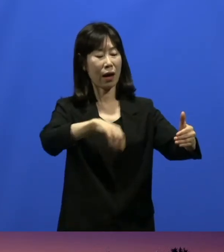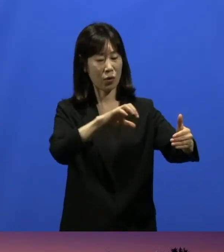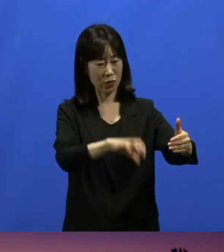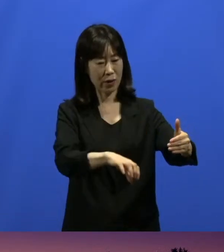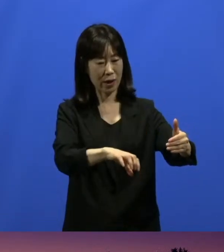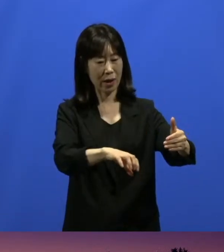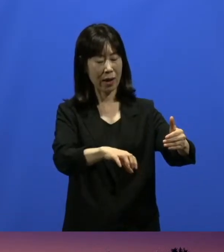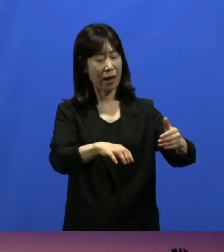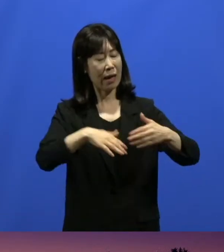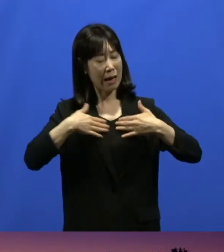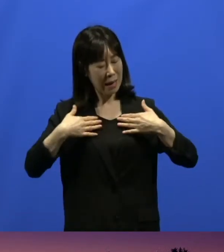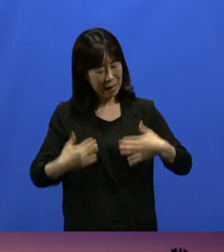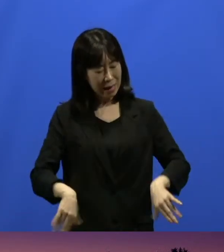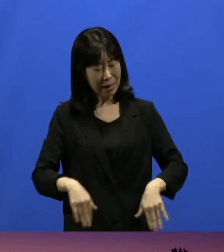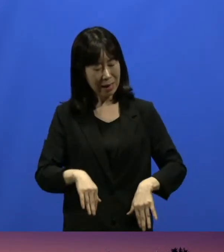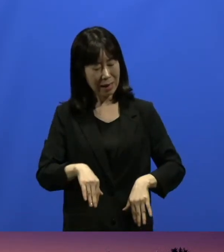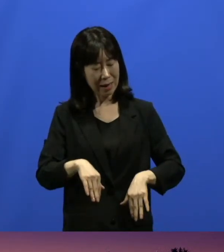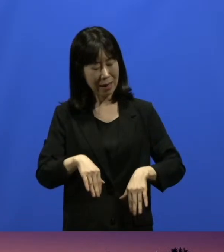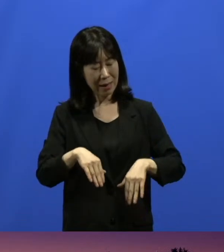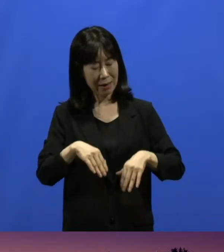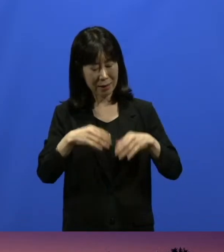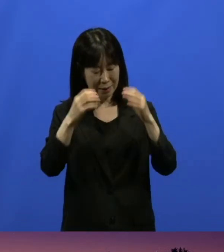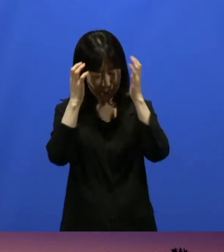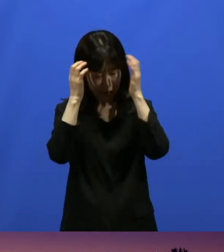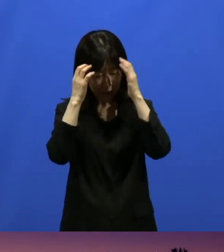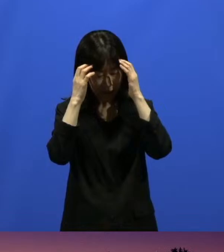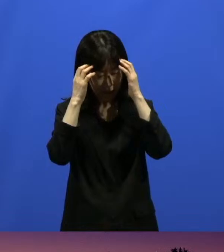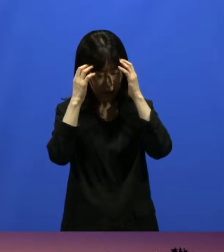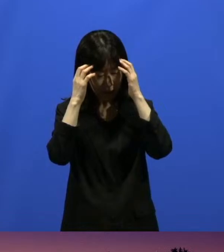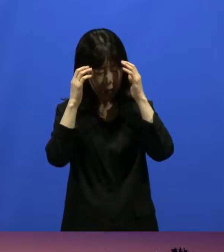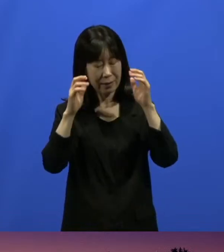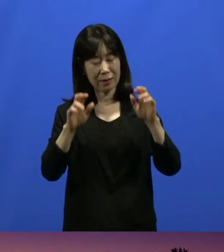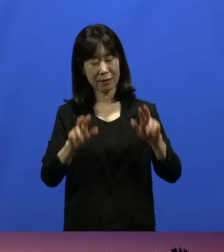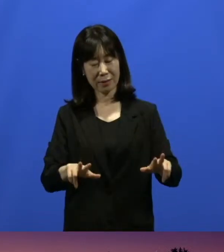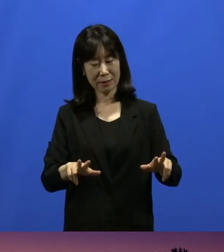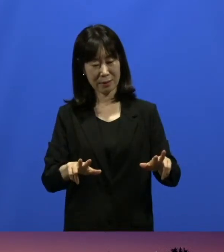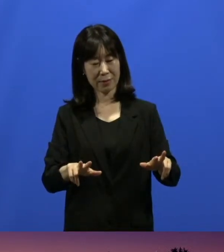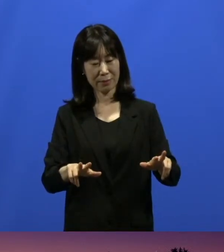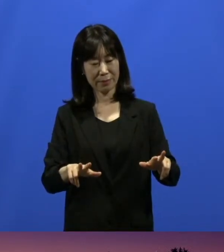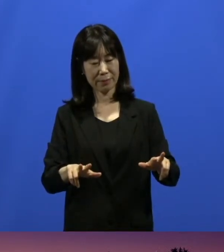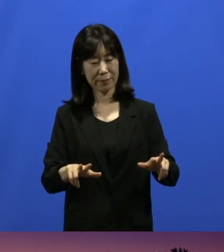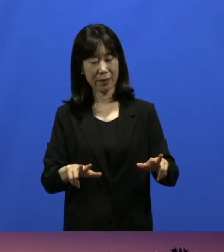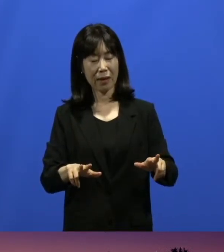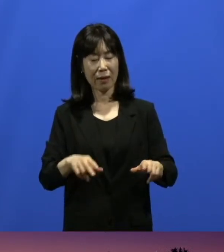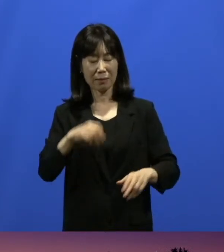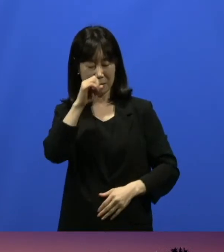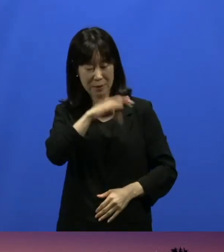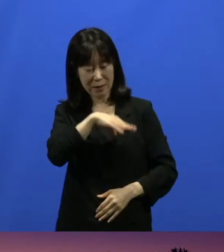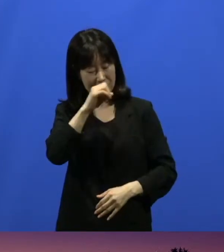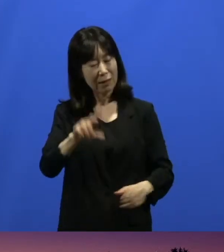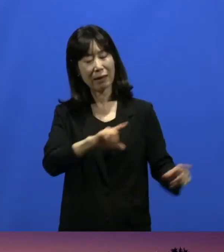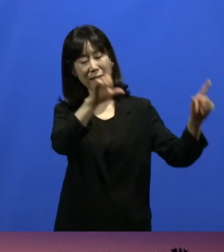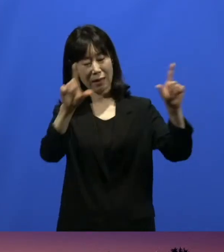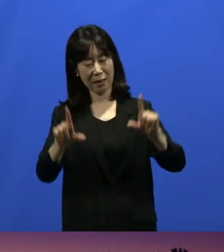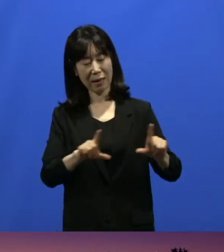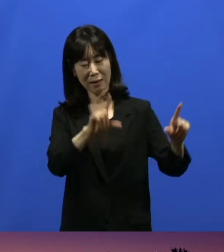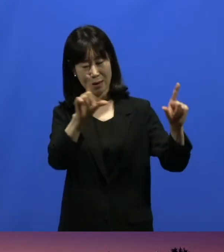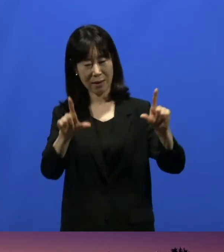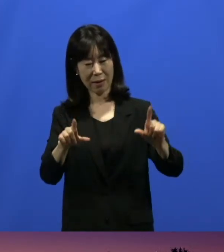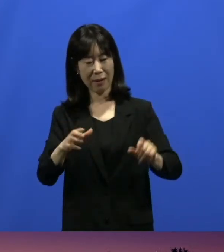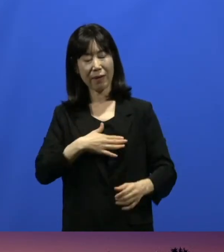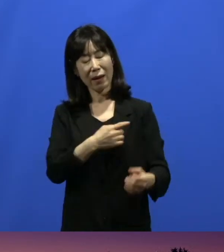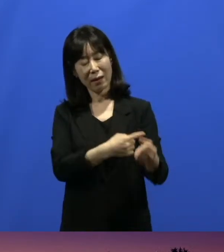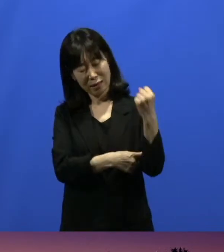사람들이 지쳐있고 소진되어 있고 그리고 안타까운 모습으로 살아가고 있습니다. 그냥 자기의